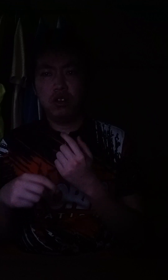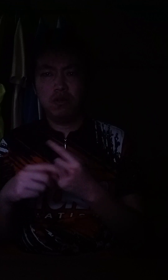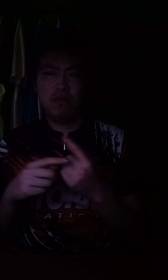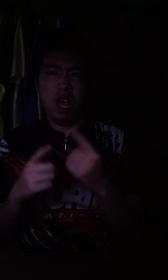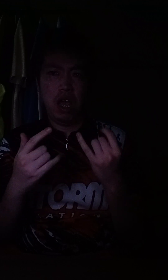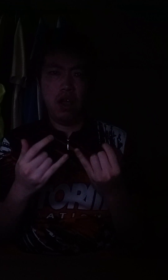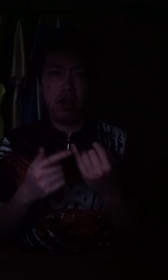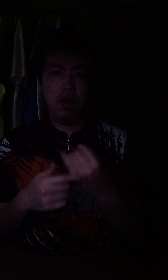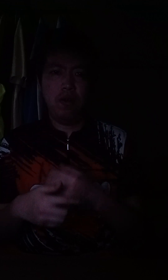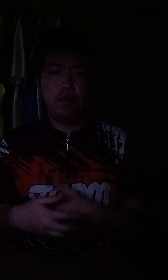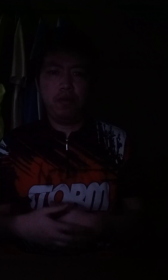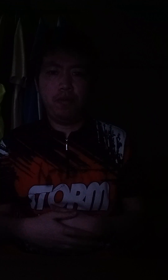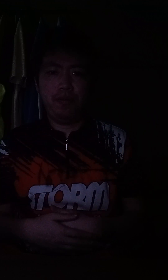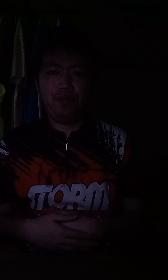합니다.